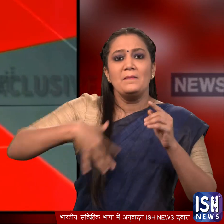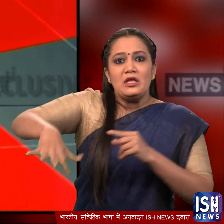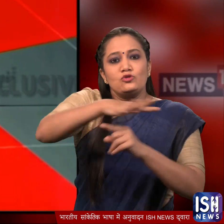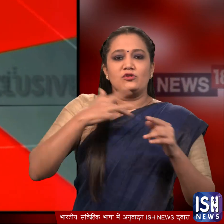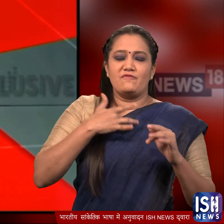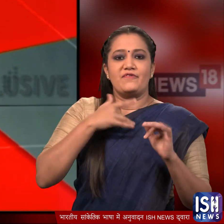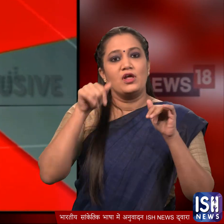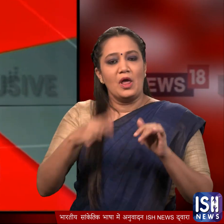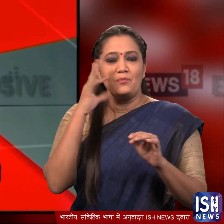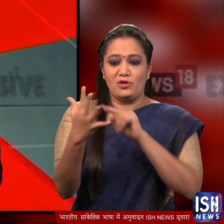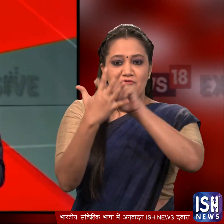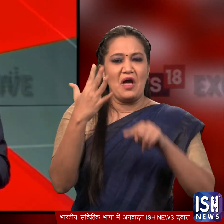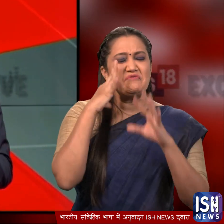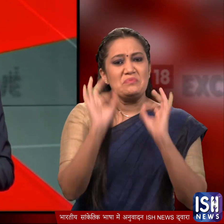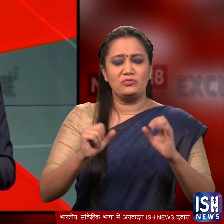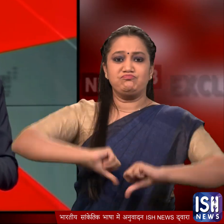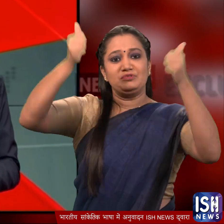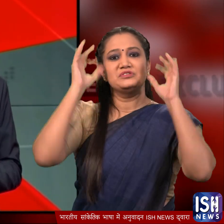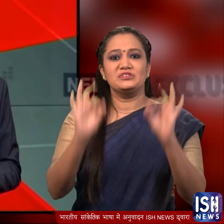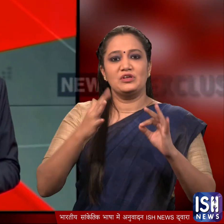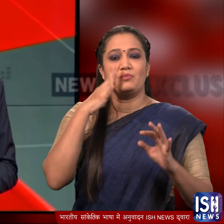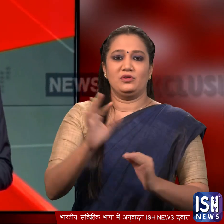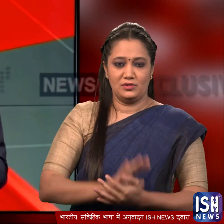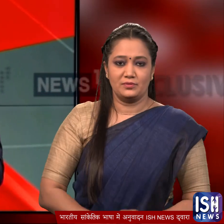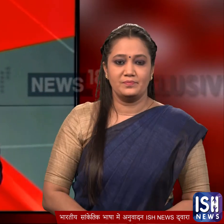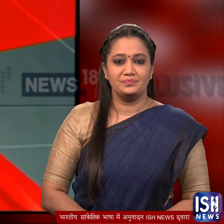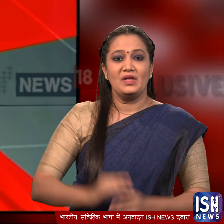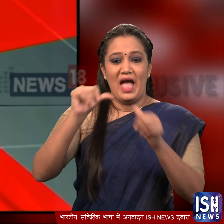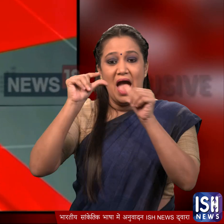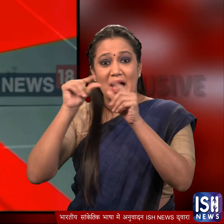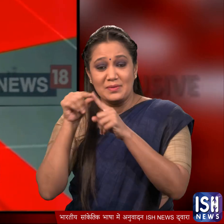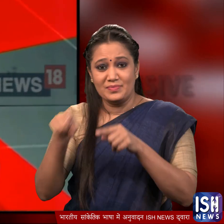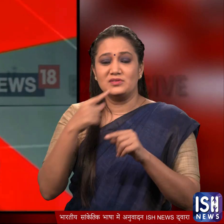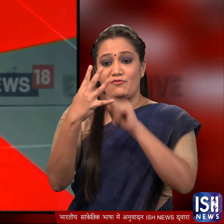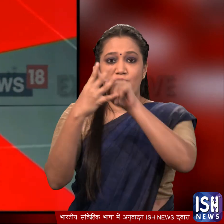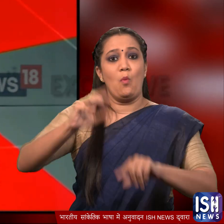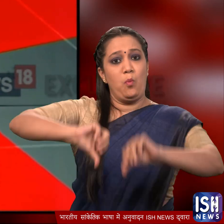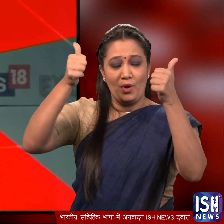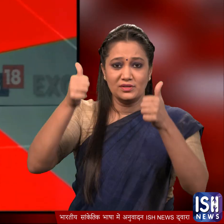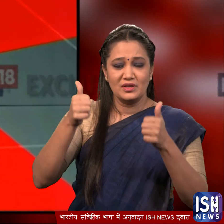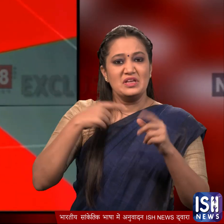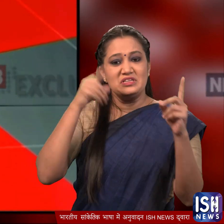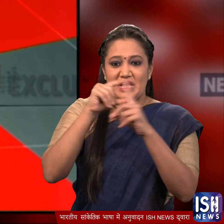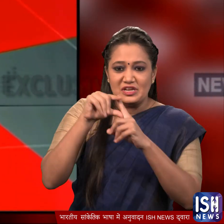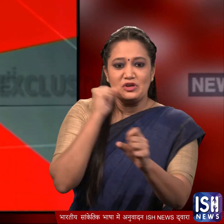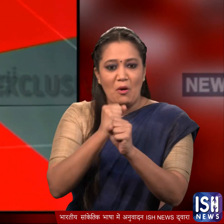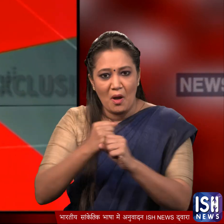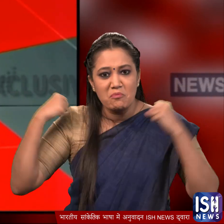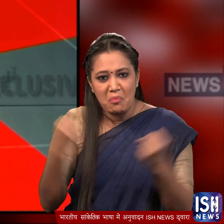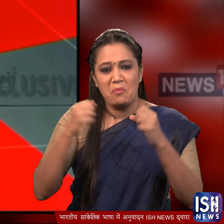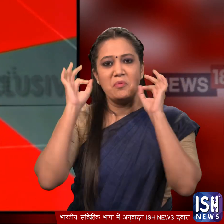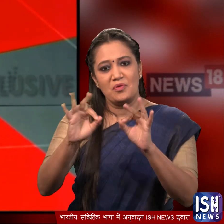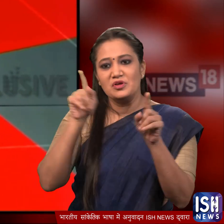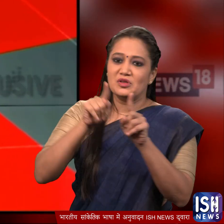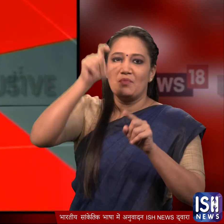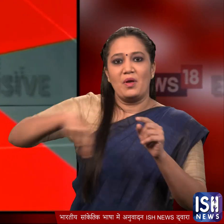या न पड़े, लेकिन माहौल बनाने के लिए तो इन 5 वार्ड की जीत हार महत्वपूर्ण मानी जा रही है। आम आदमी पार्टी ने 4 वार्ड की जीत को दिल्ली